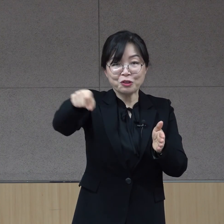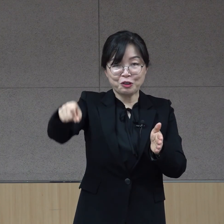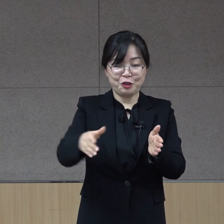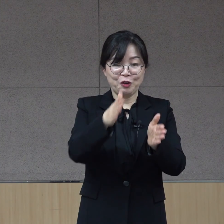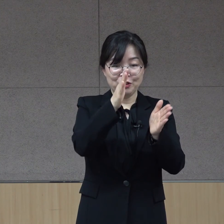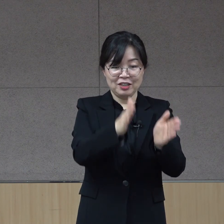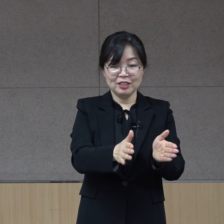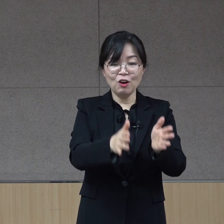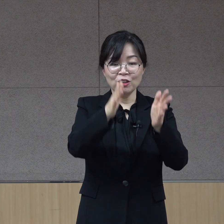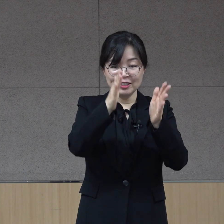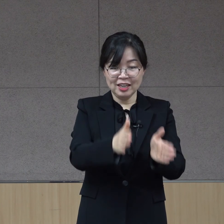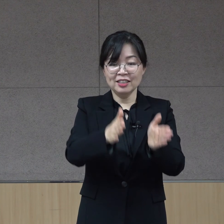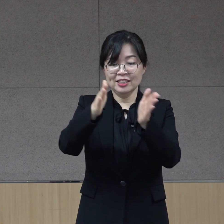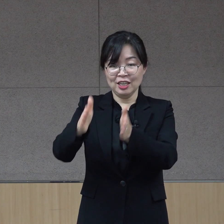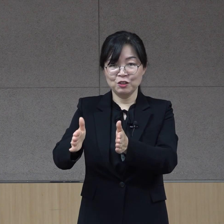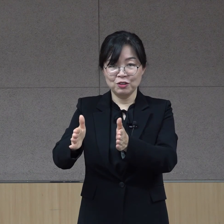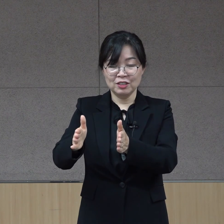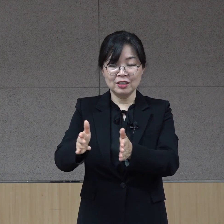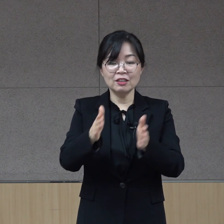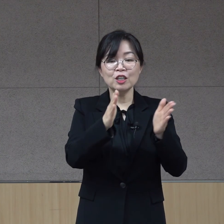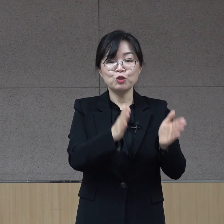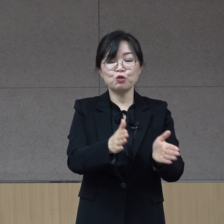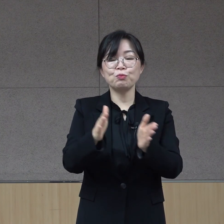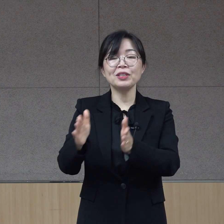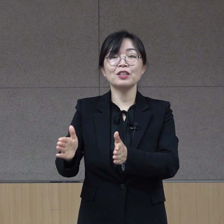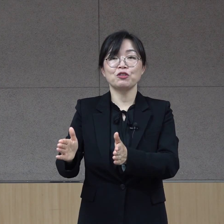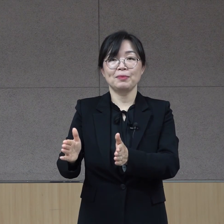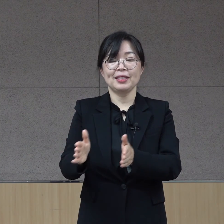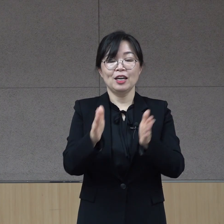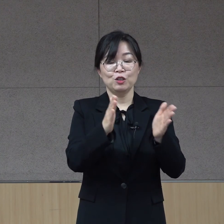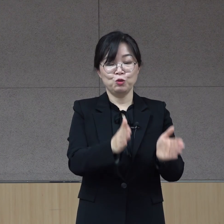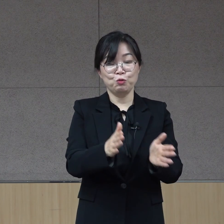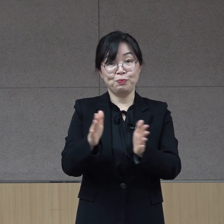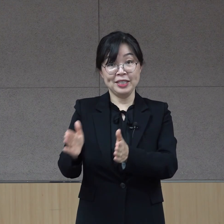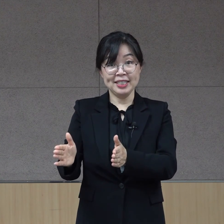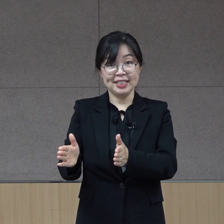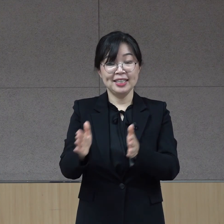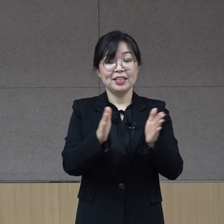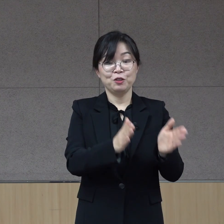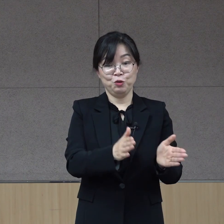거죠. 그래서 착착. 그래서 이걸 준비라는 수화입니다. 준비.